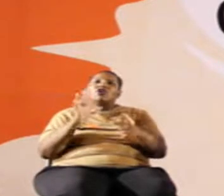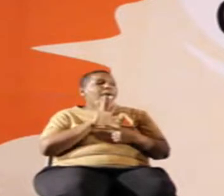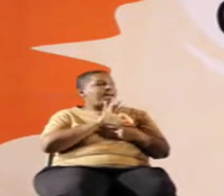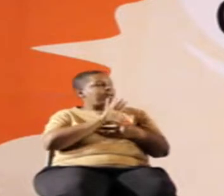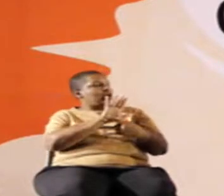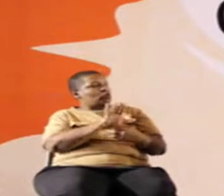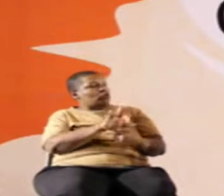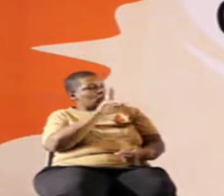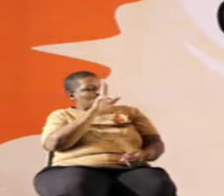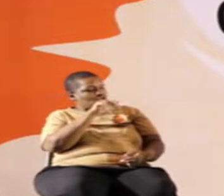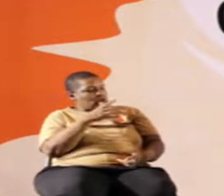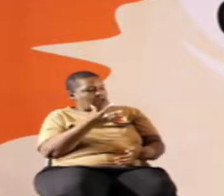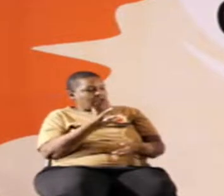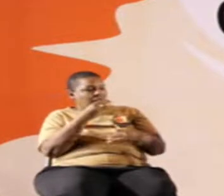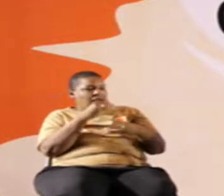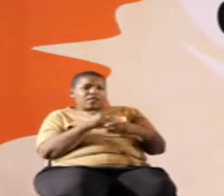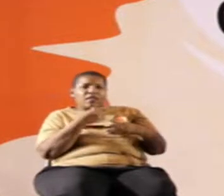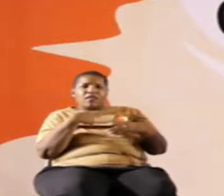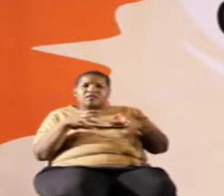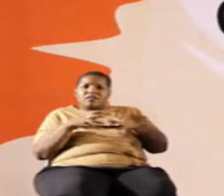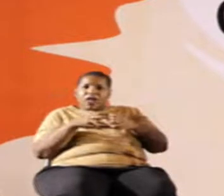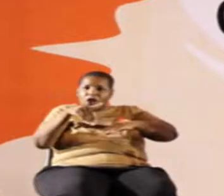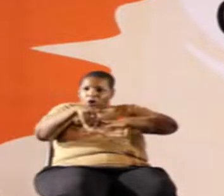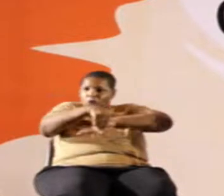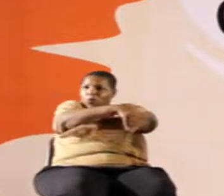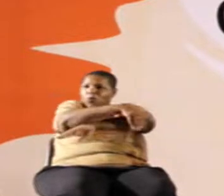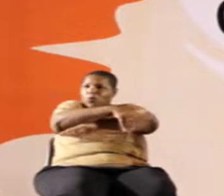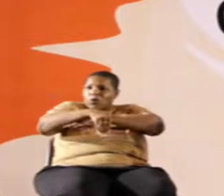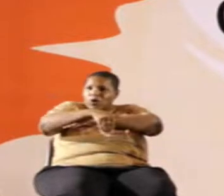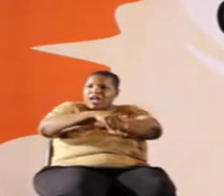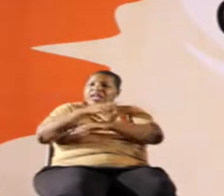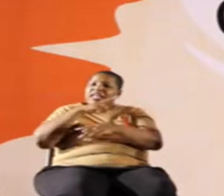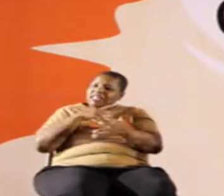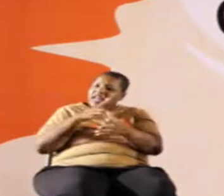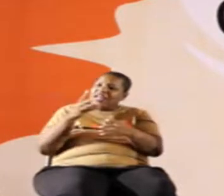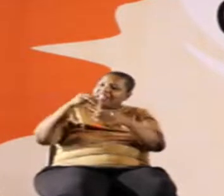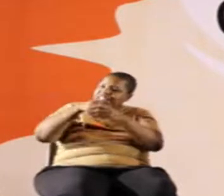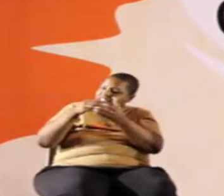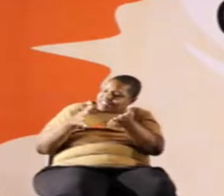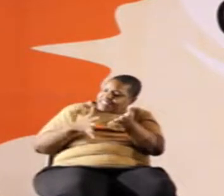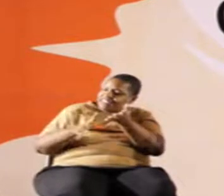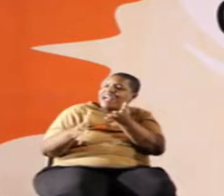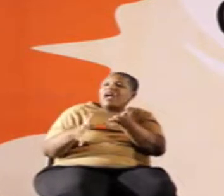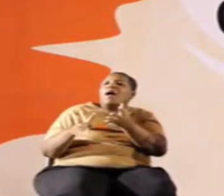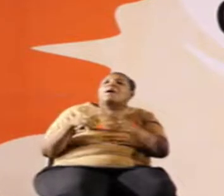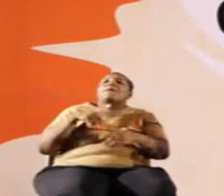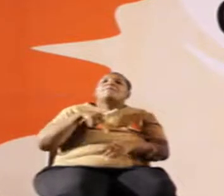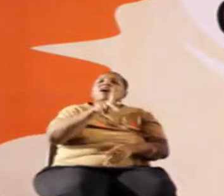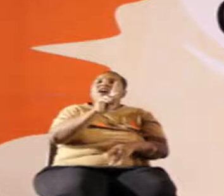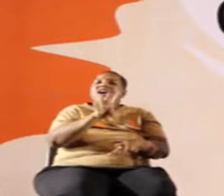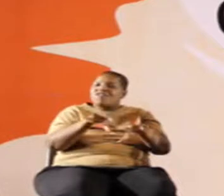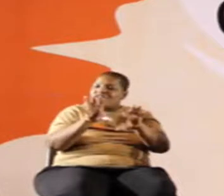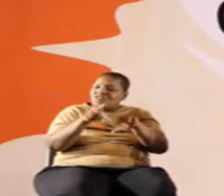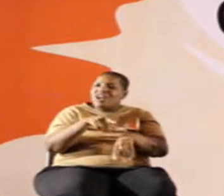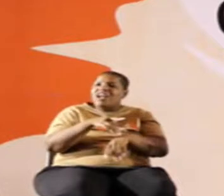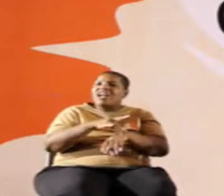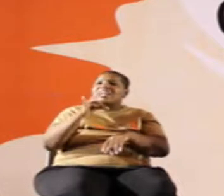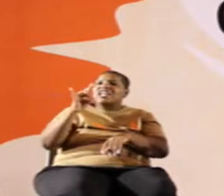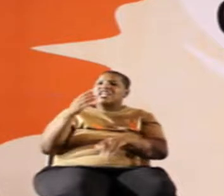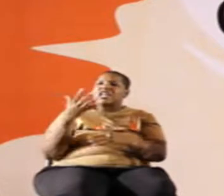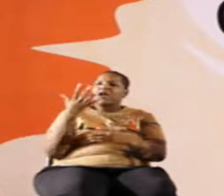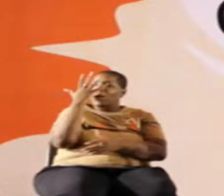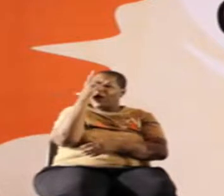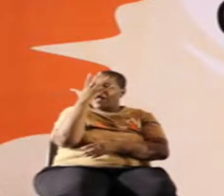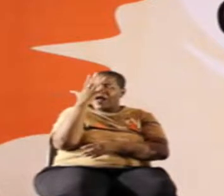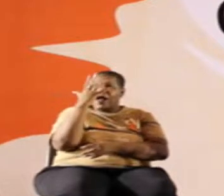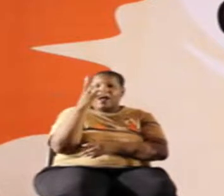saiu desse nosso campo da rua, onde está o samba, onde está o funk, onde está o carnaval, por onde